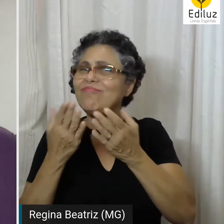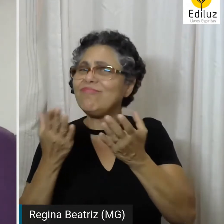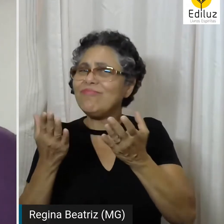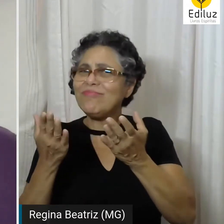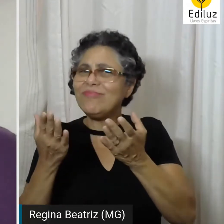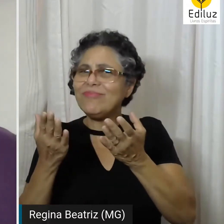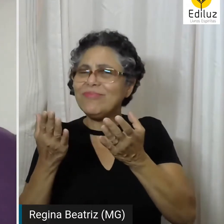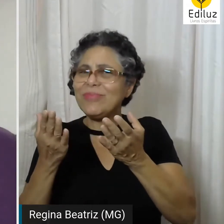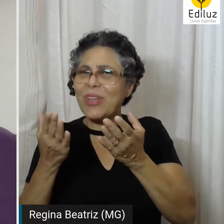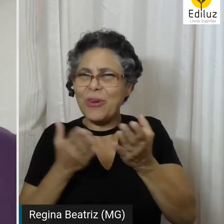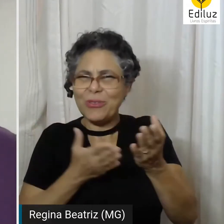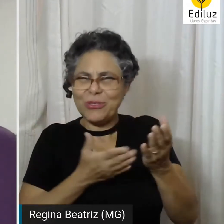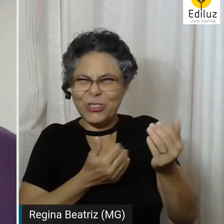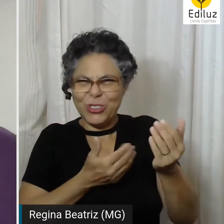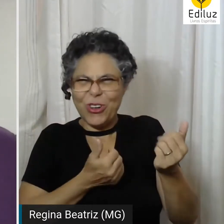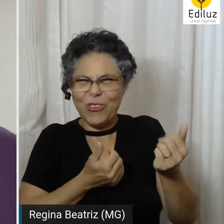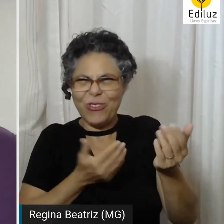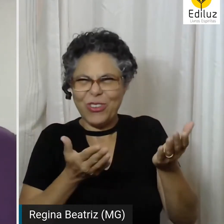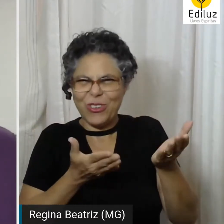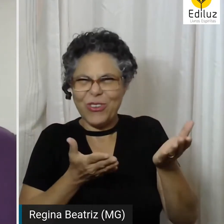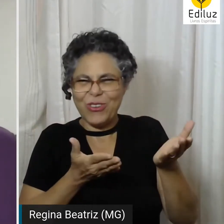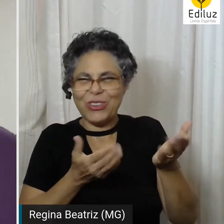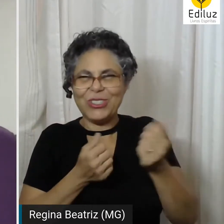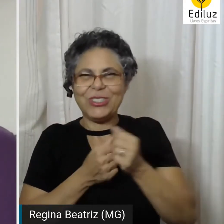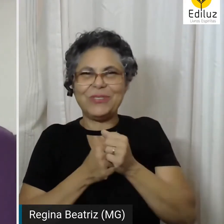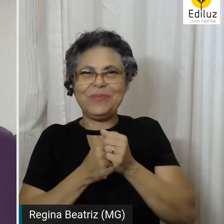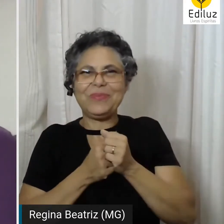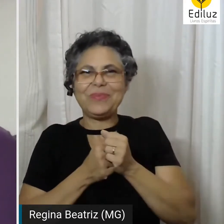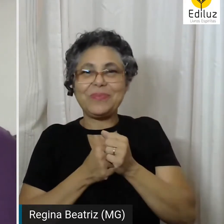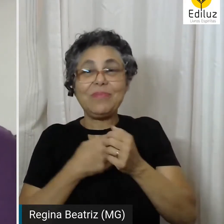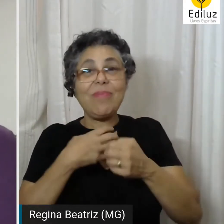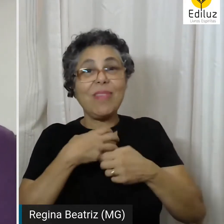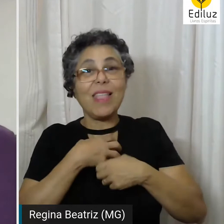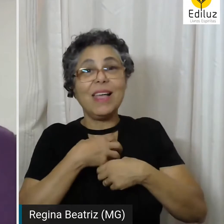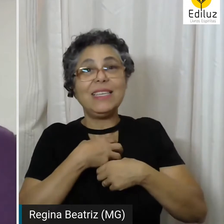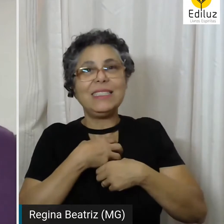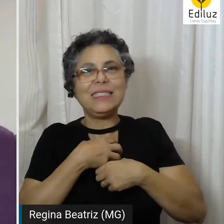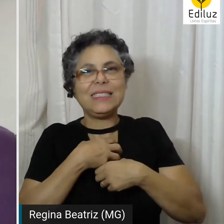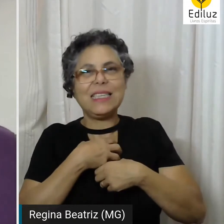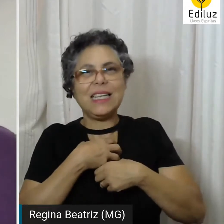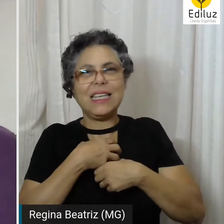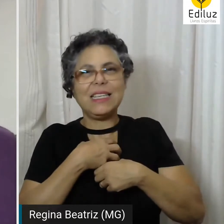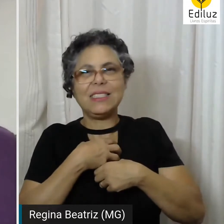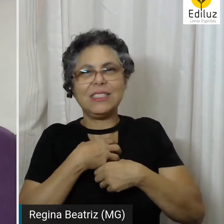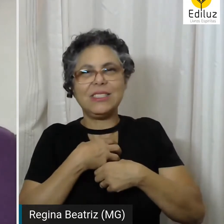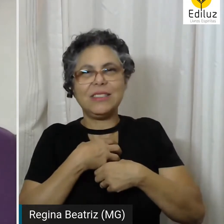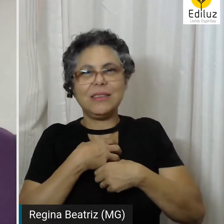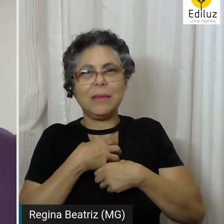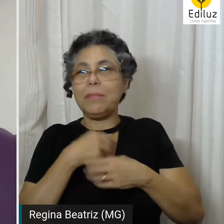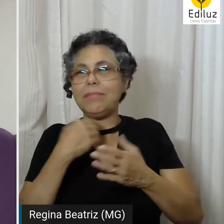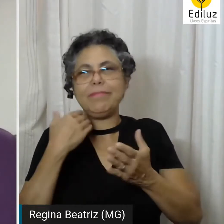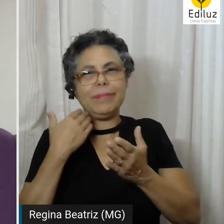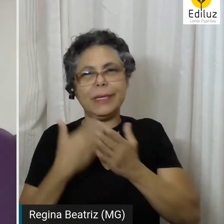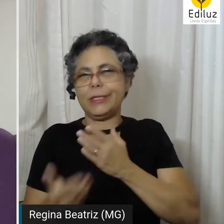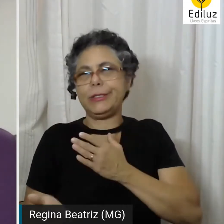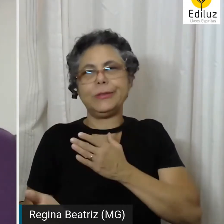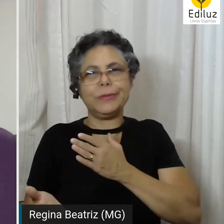em que o jovem prevalentemente se sente literalmente perdido.